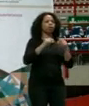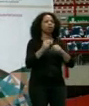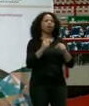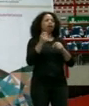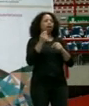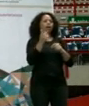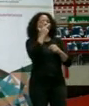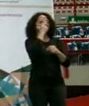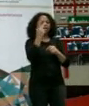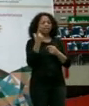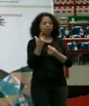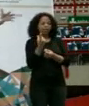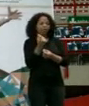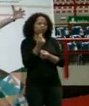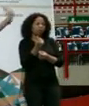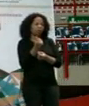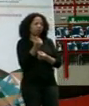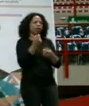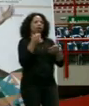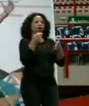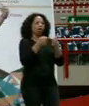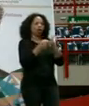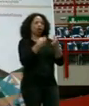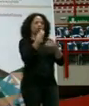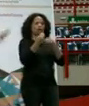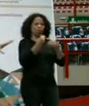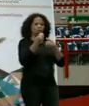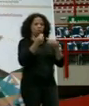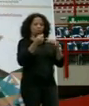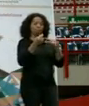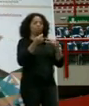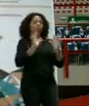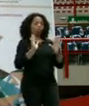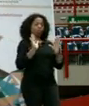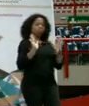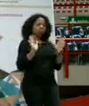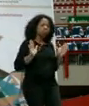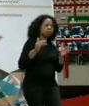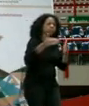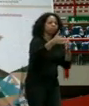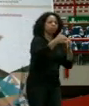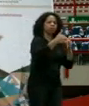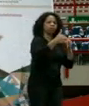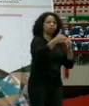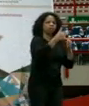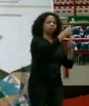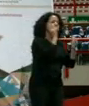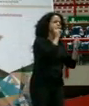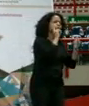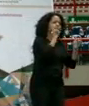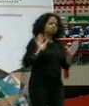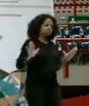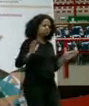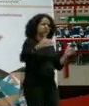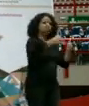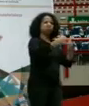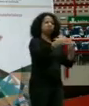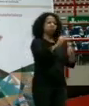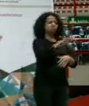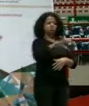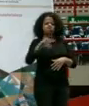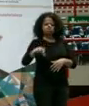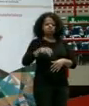boicote comercial. Nós vamos tentar bloquear, vamos fechar o círculo contra a Inglaterra. Então, você Portugal,